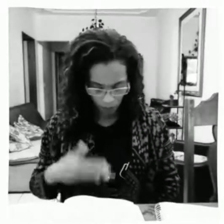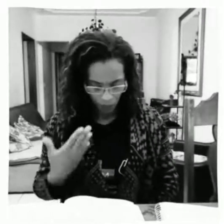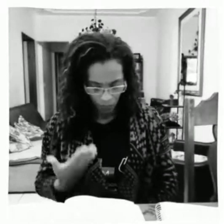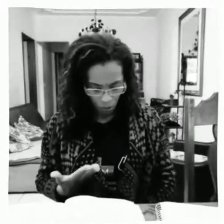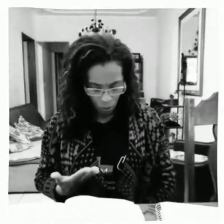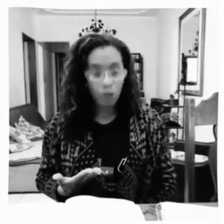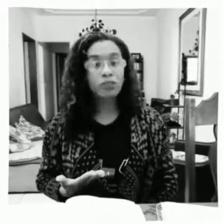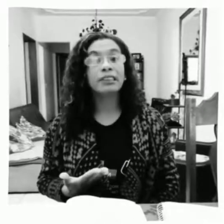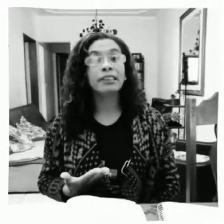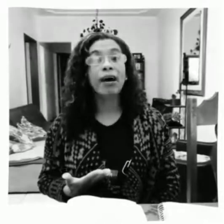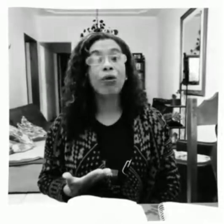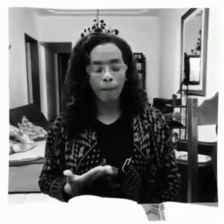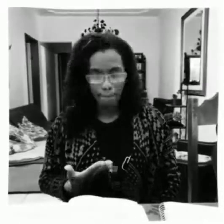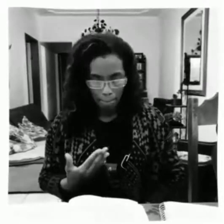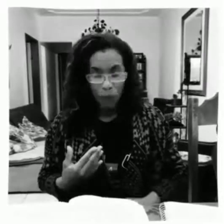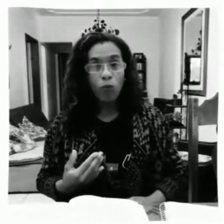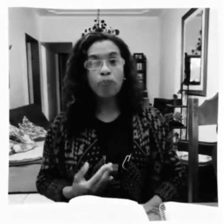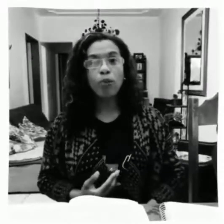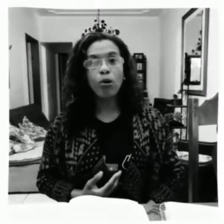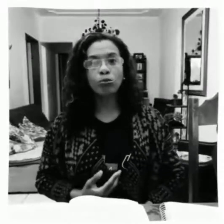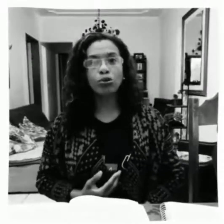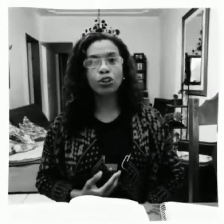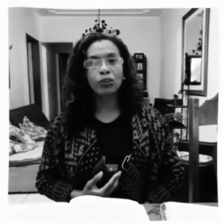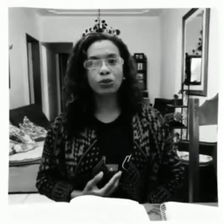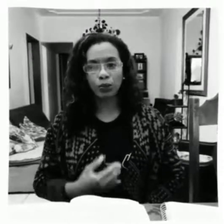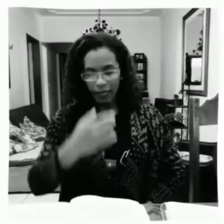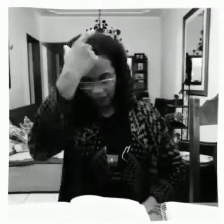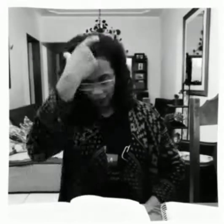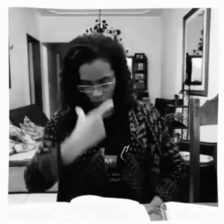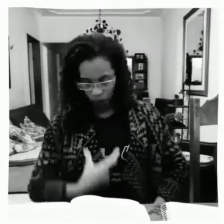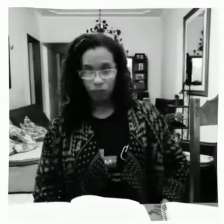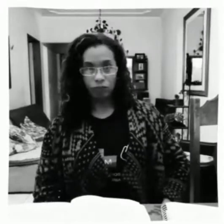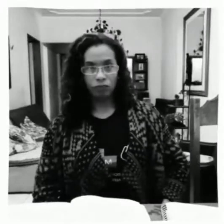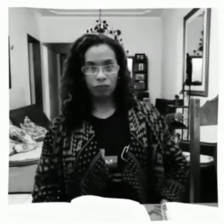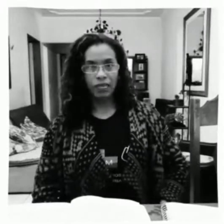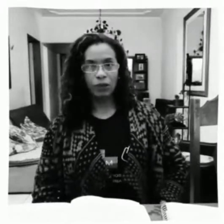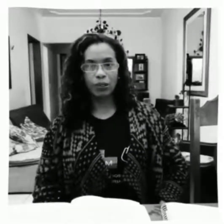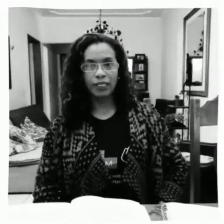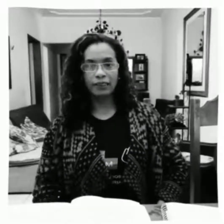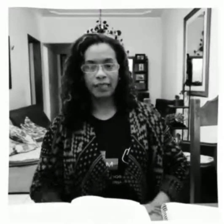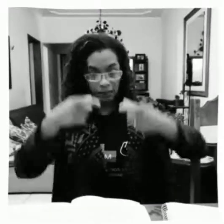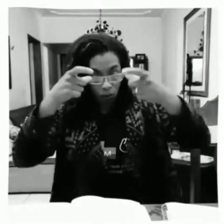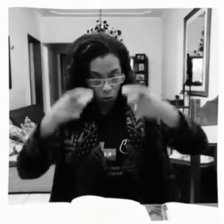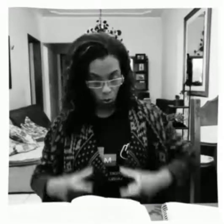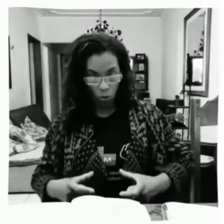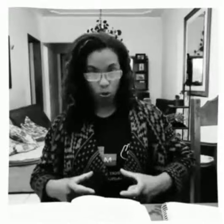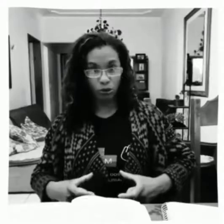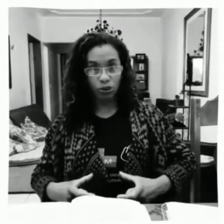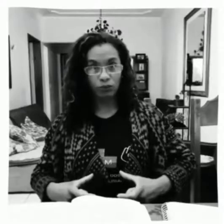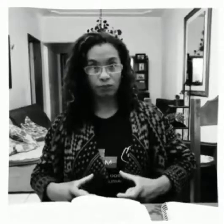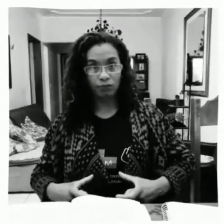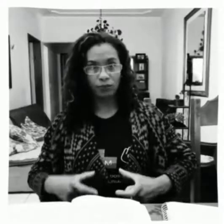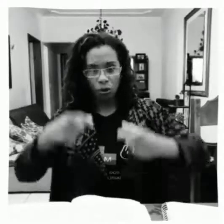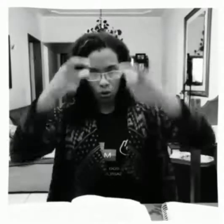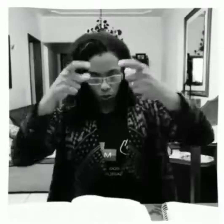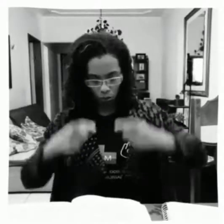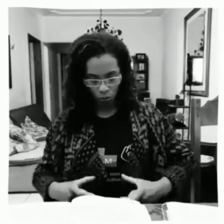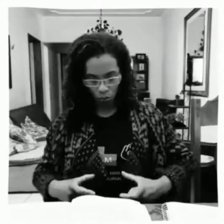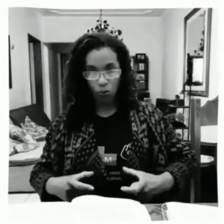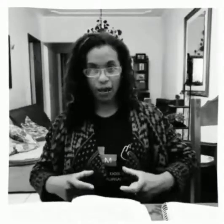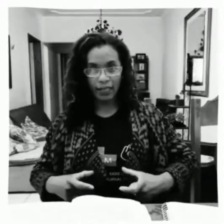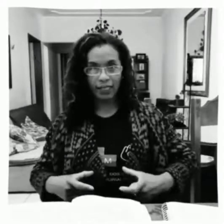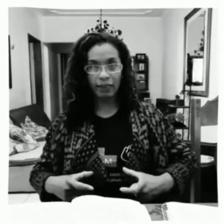mão. O outro sinal, o ponto de articulação, que é a localização onde,